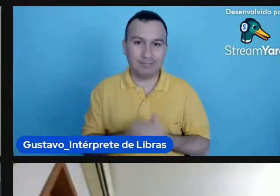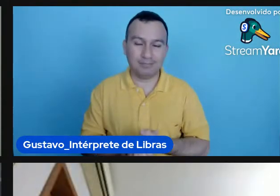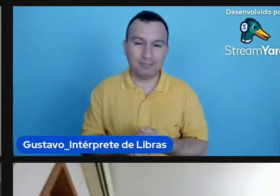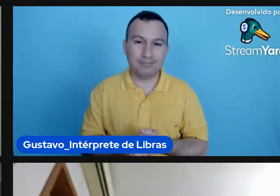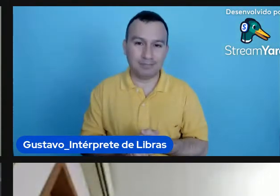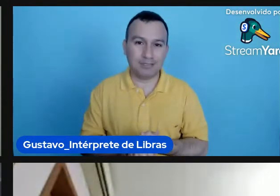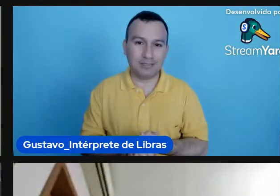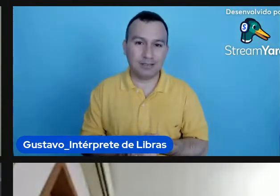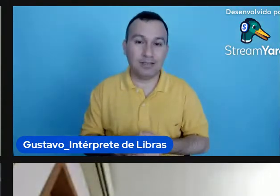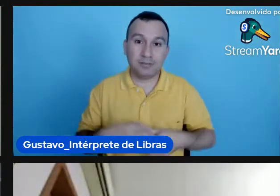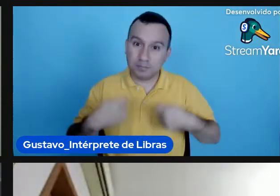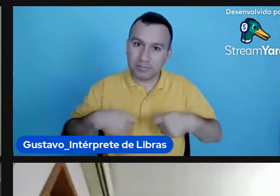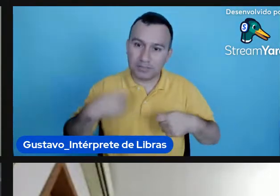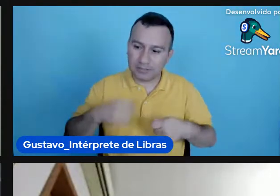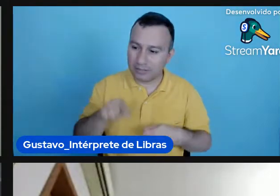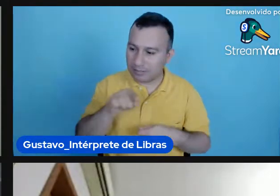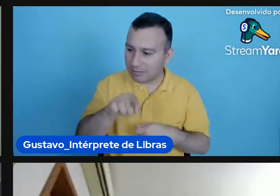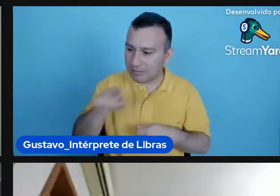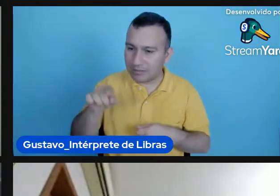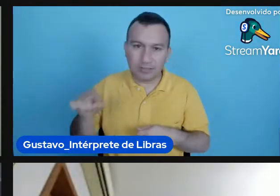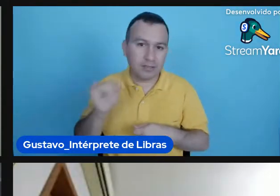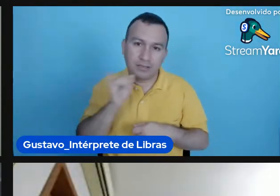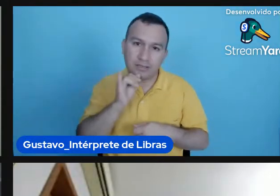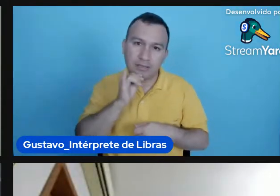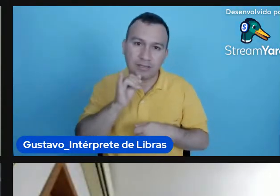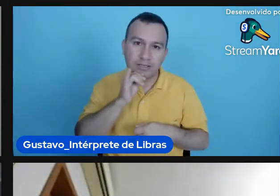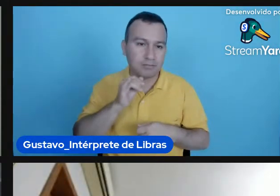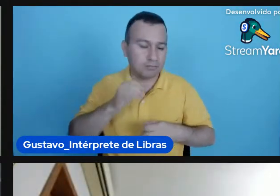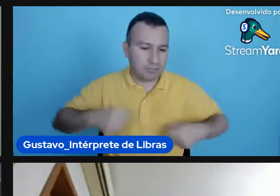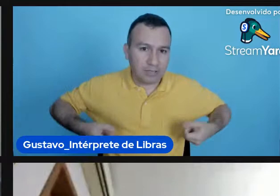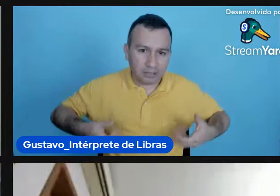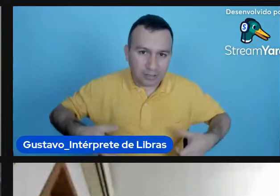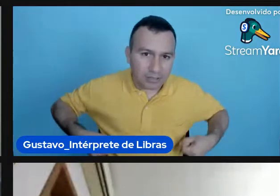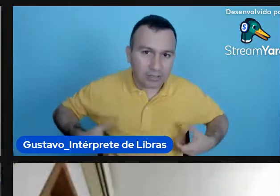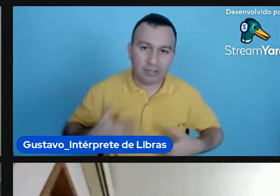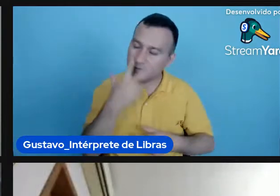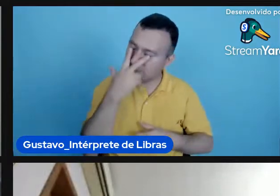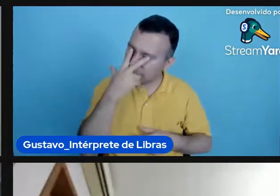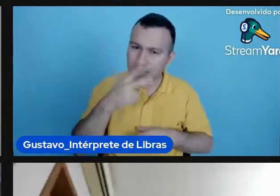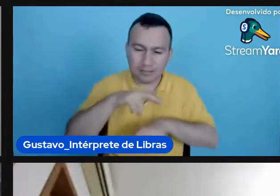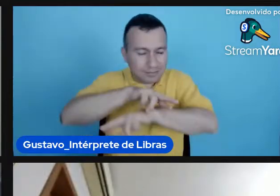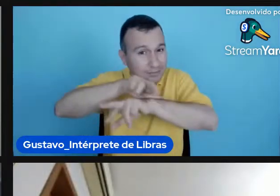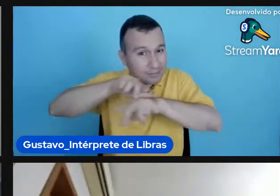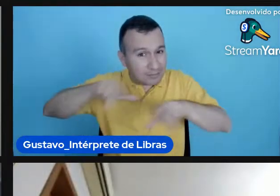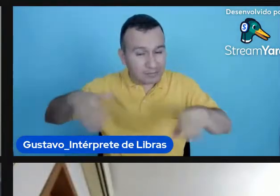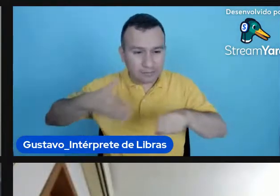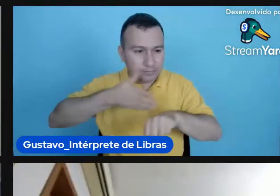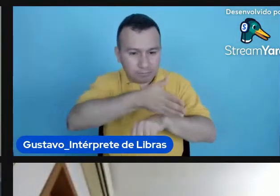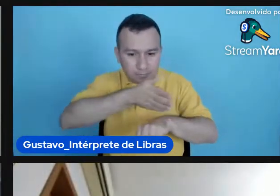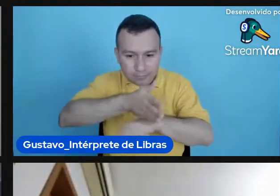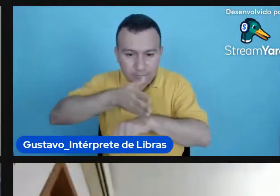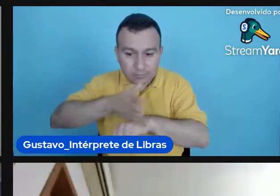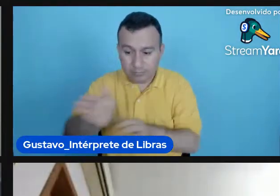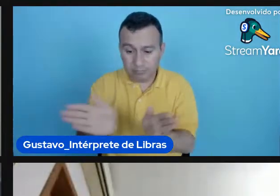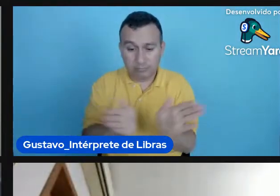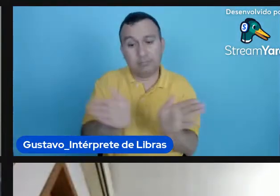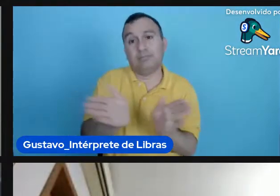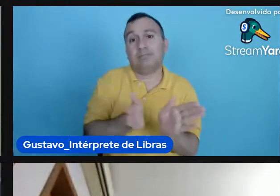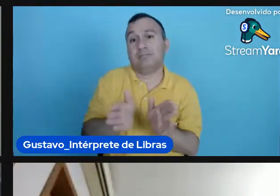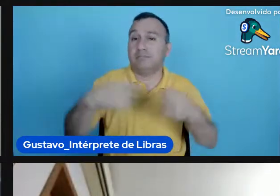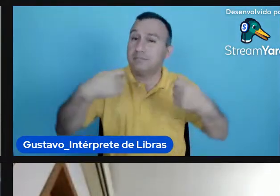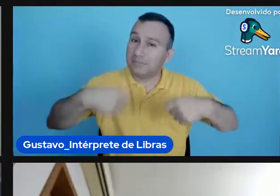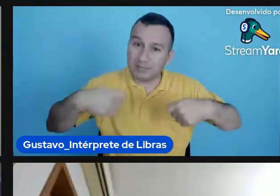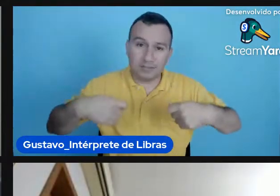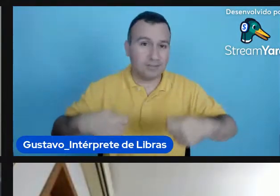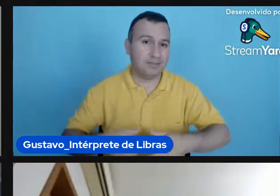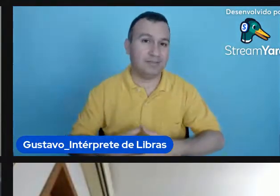pessoas que, de alguma forma, também vão se movimentar para que todos possam estar nesse lugar, porque esse lugar foi feito para alguns. Então, olha quantas coisas, né,